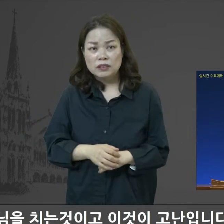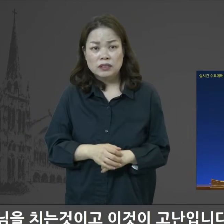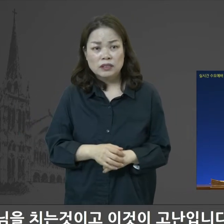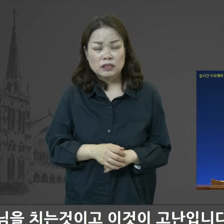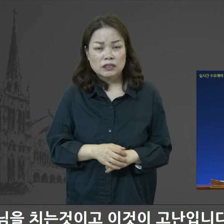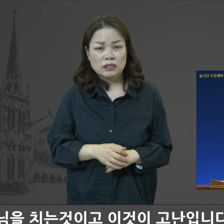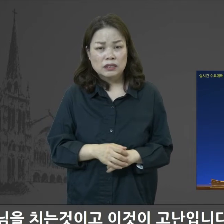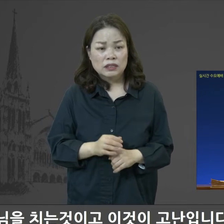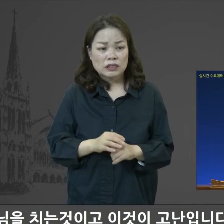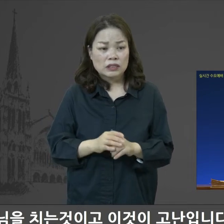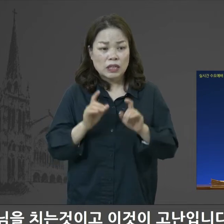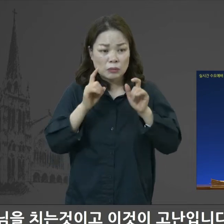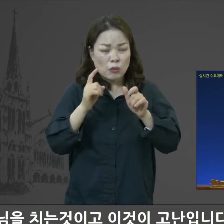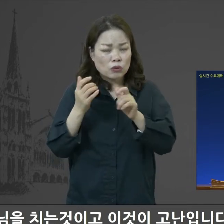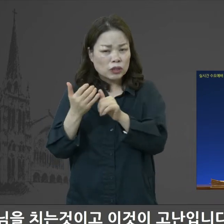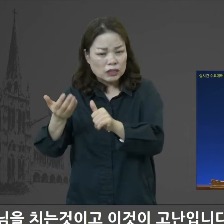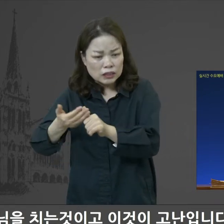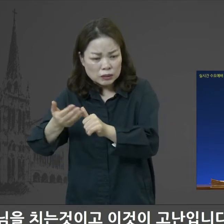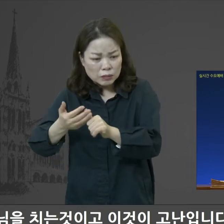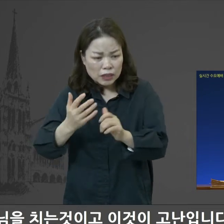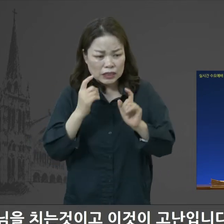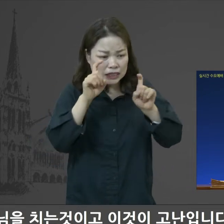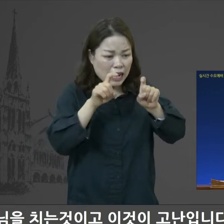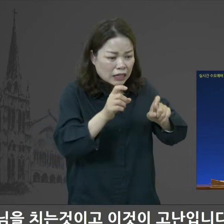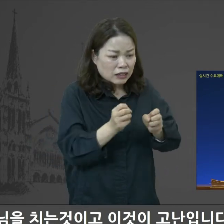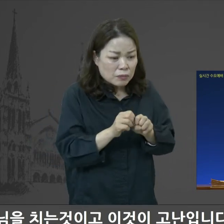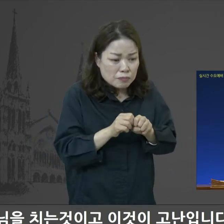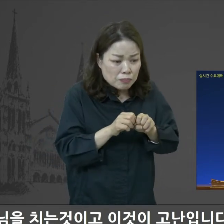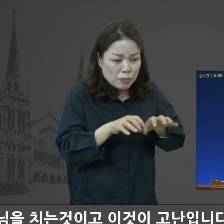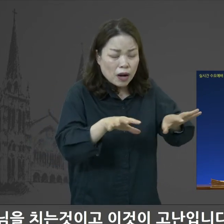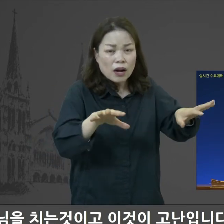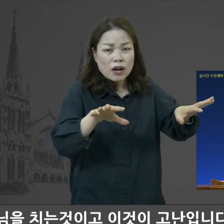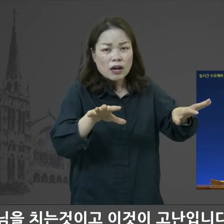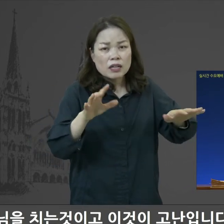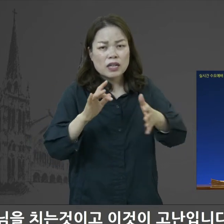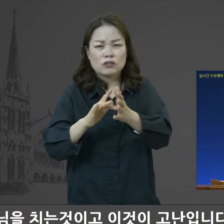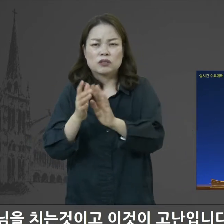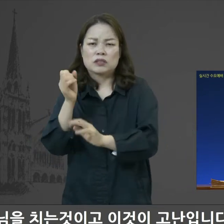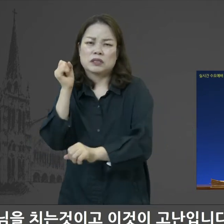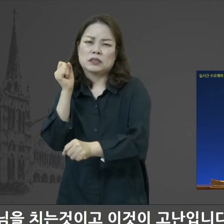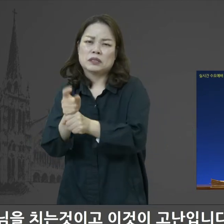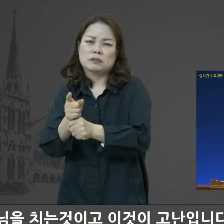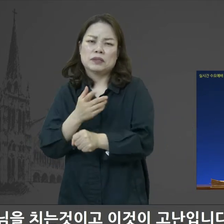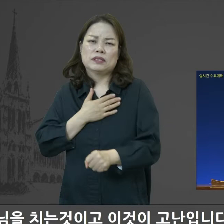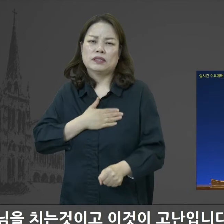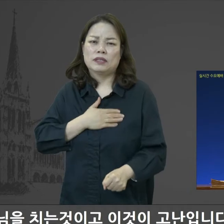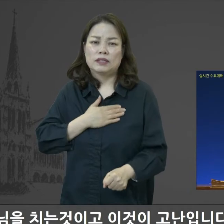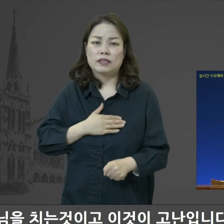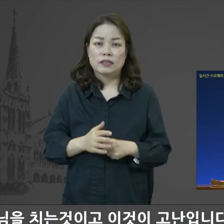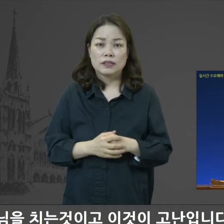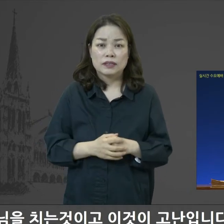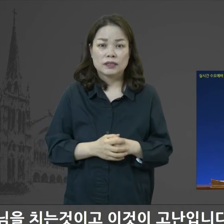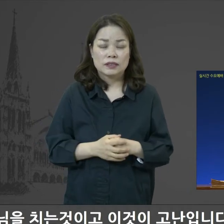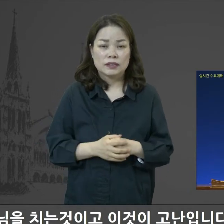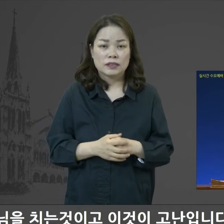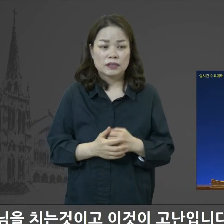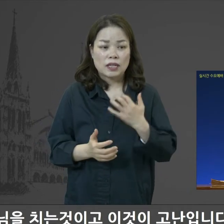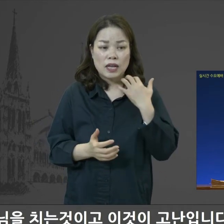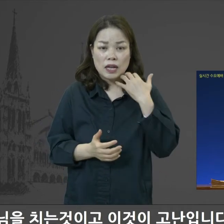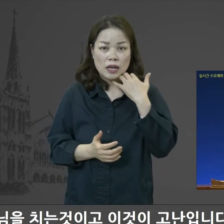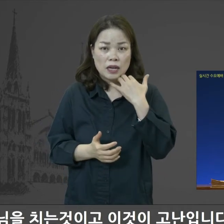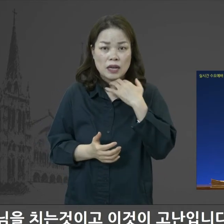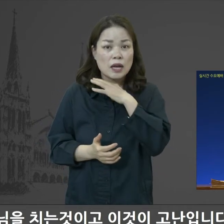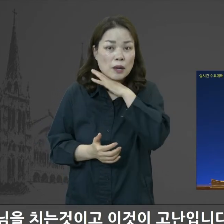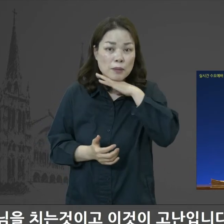다 흩어지죠. 예수님은 이 사실을 이미 알고 계셨고 오늘 본문에서 이 사실은 베드로를